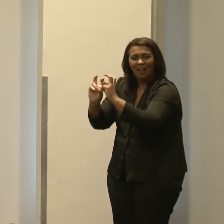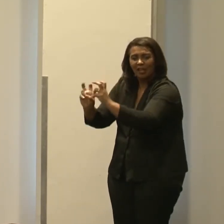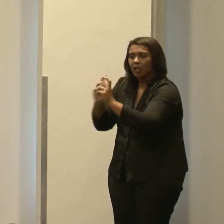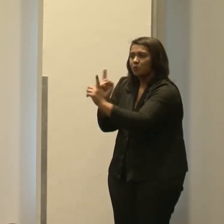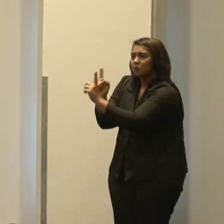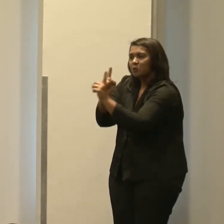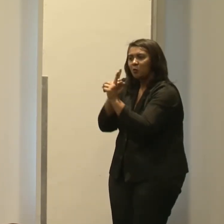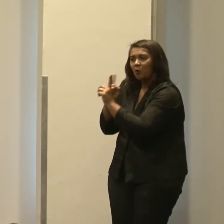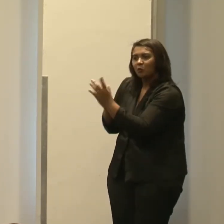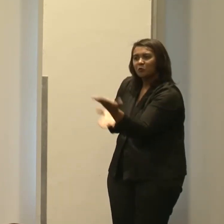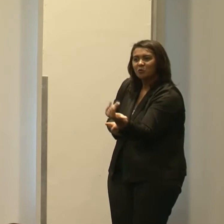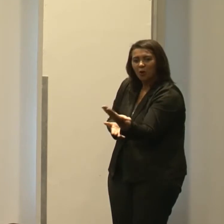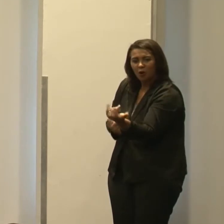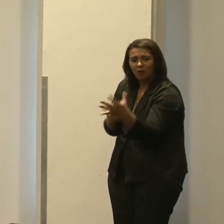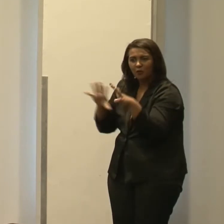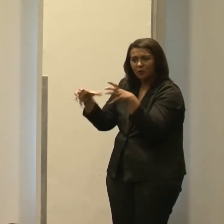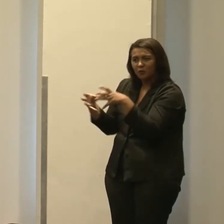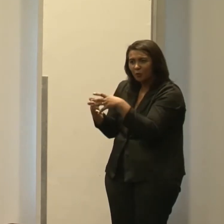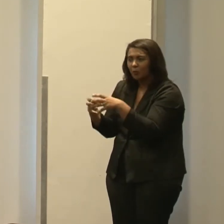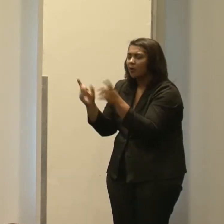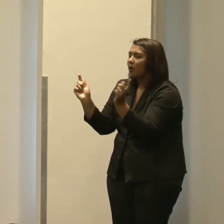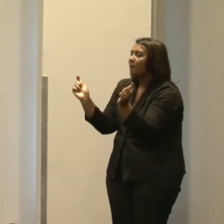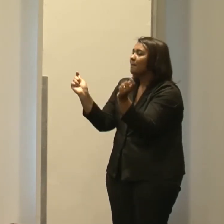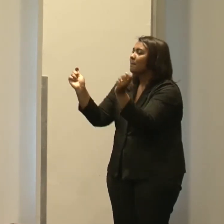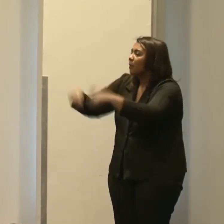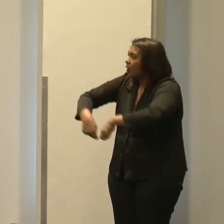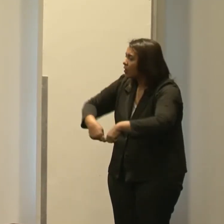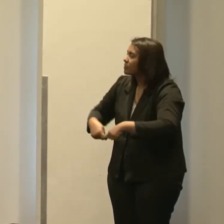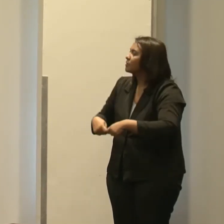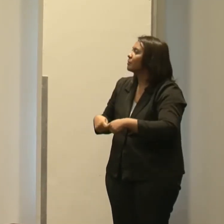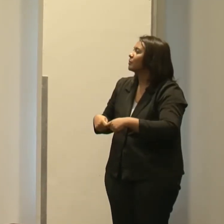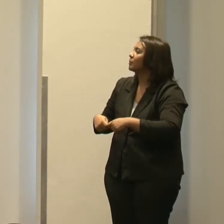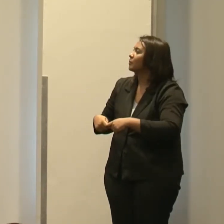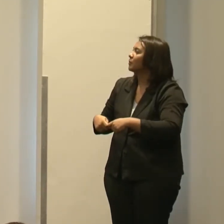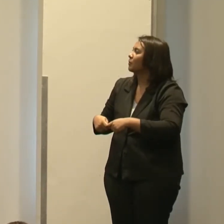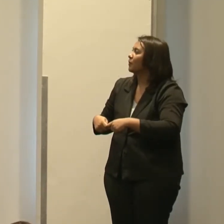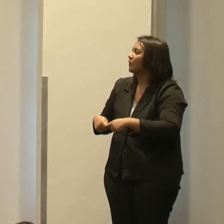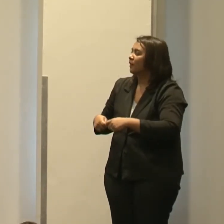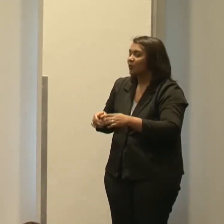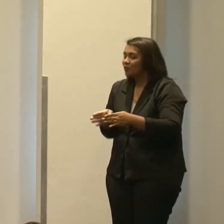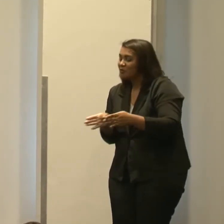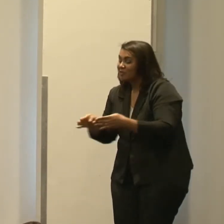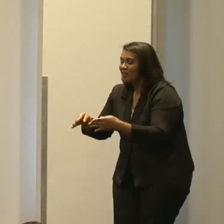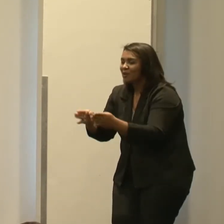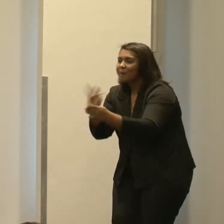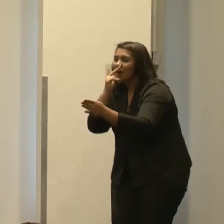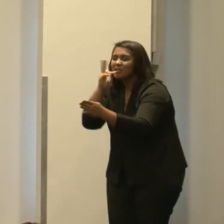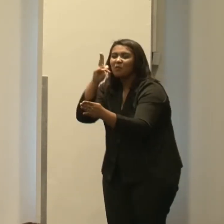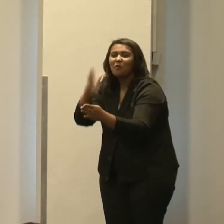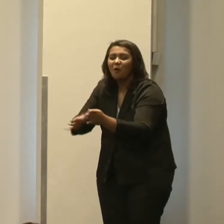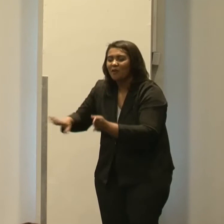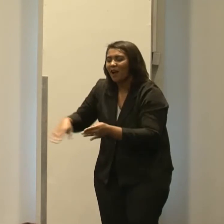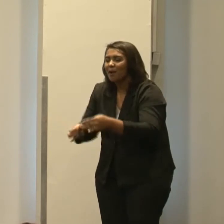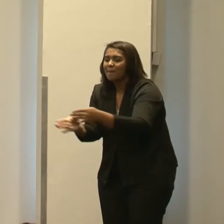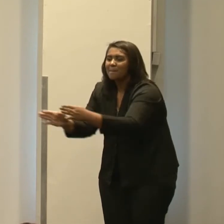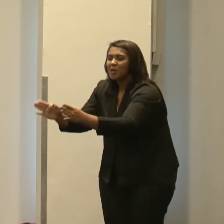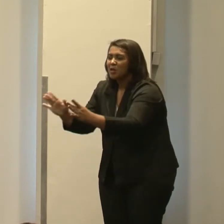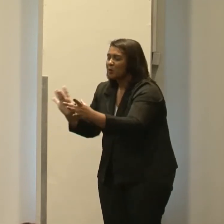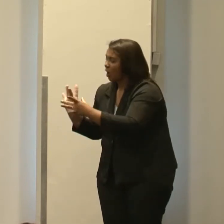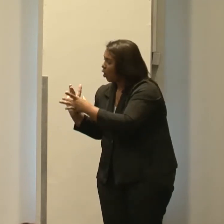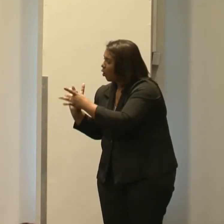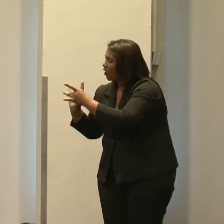espaço, para que ele, então, possa, o seu trilho, né, seguir um caminho mais conectado com